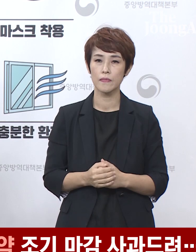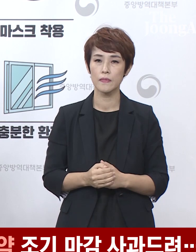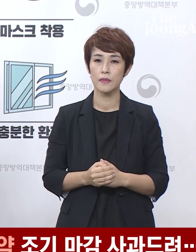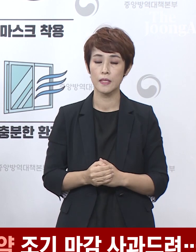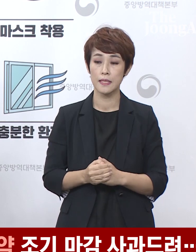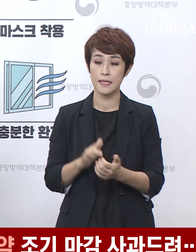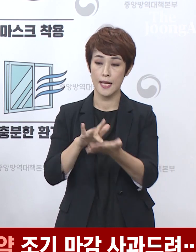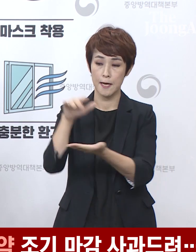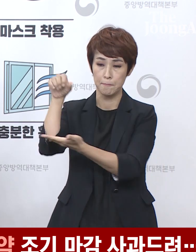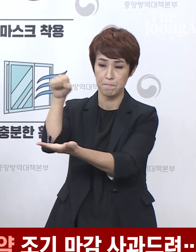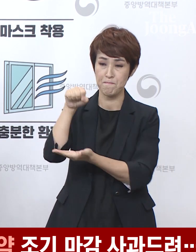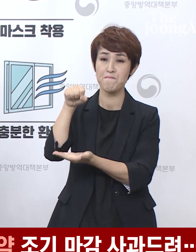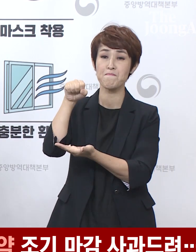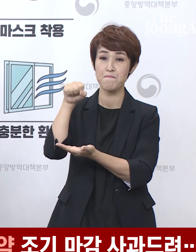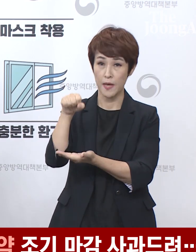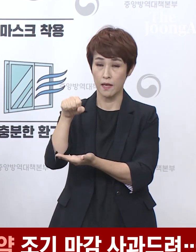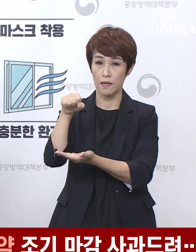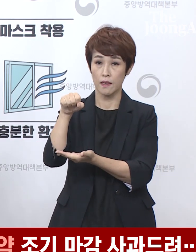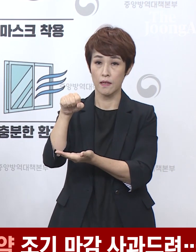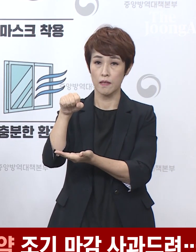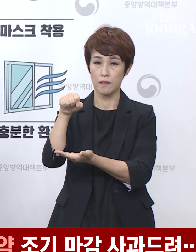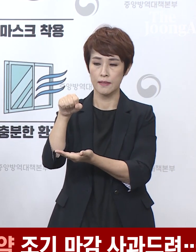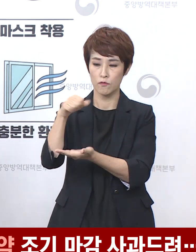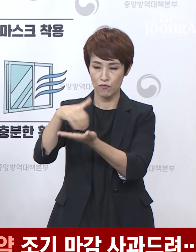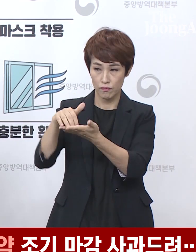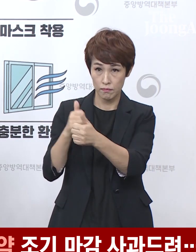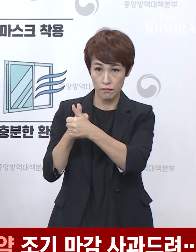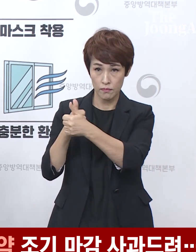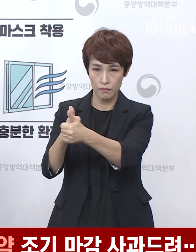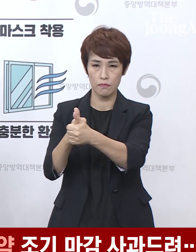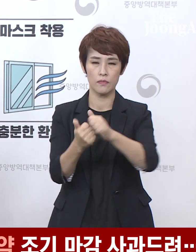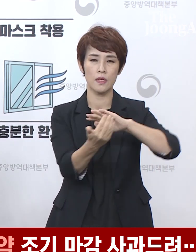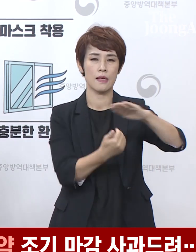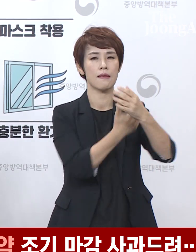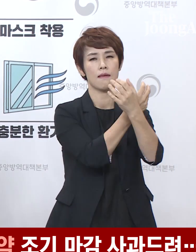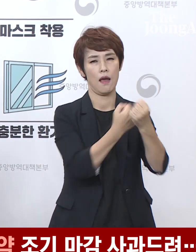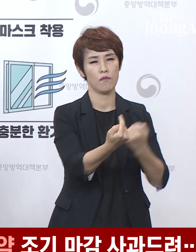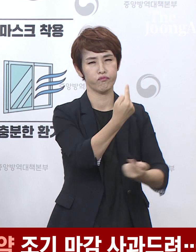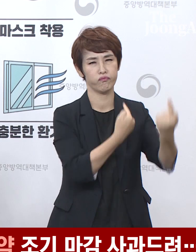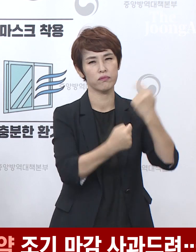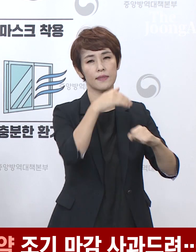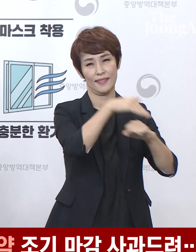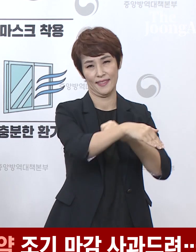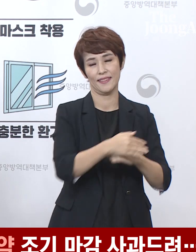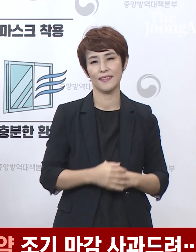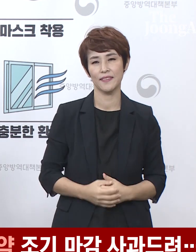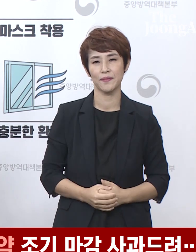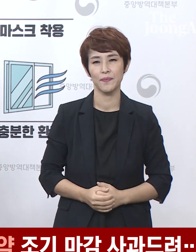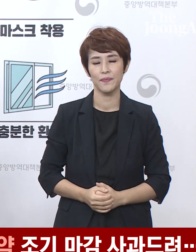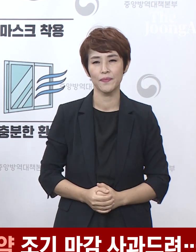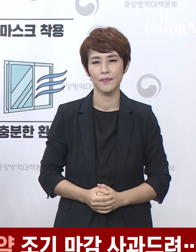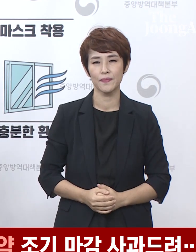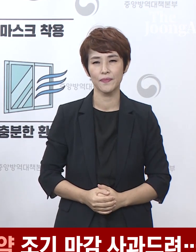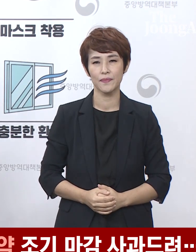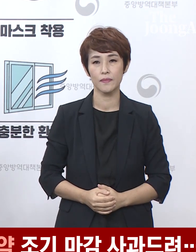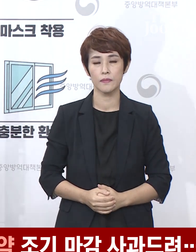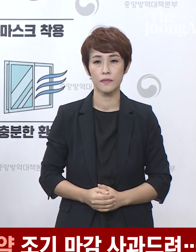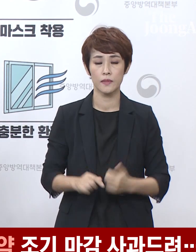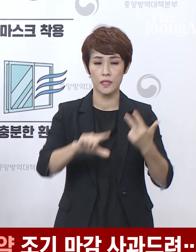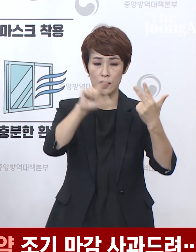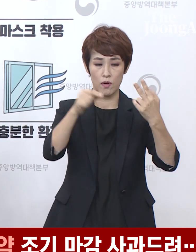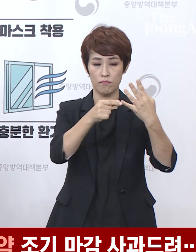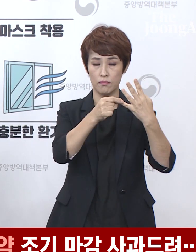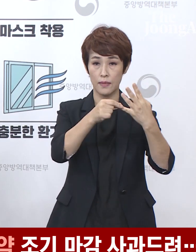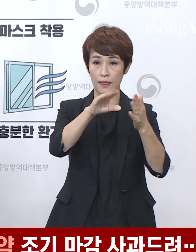일정이 확정된 물량에 대한 예약을 우선 받는 방식으로 진행을 했었습니다. 7월